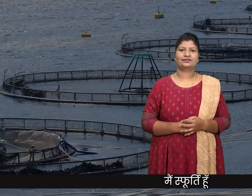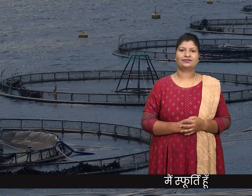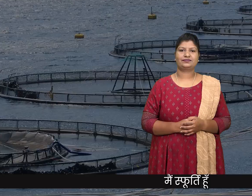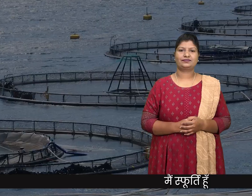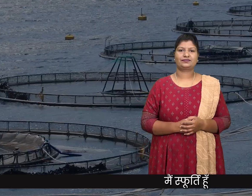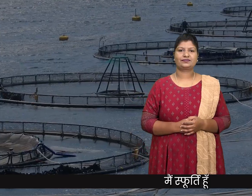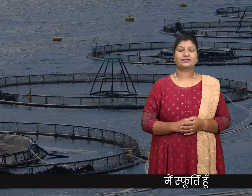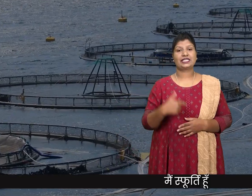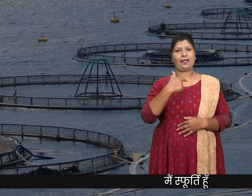मैं स्फूर्ति हूँ